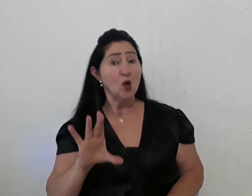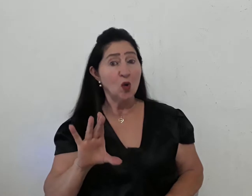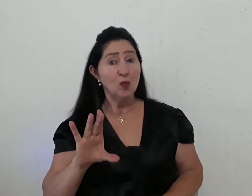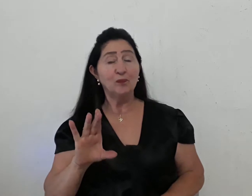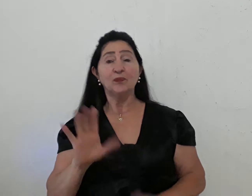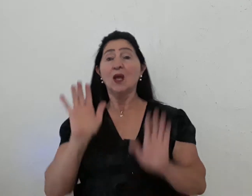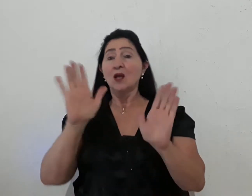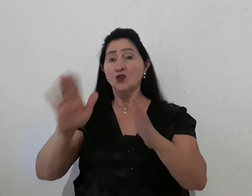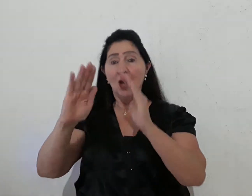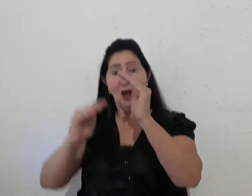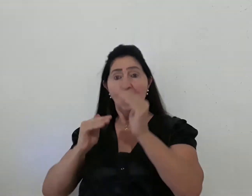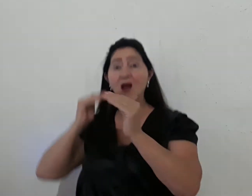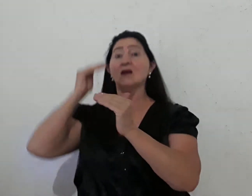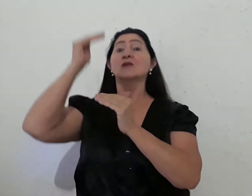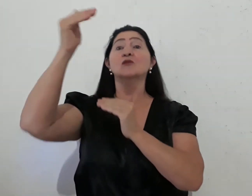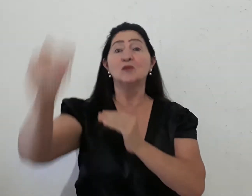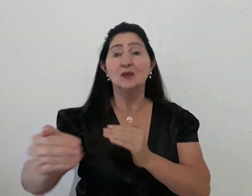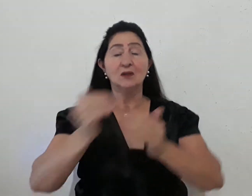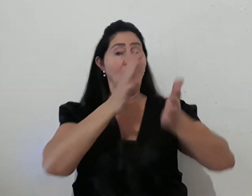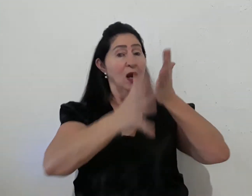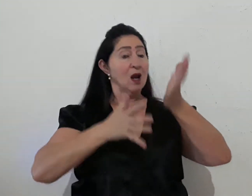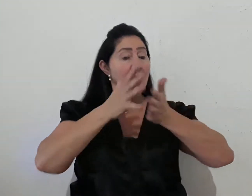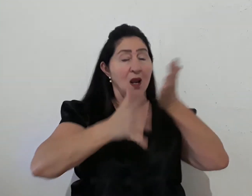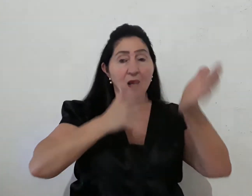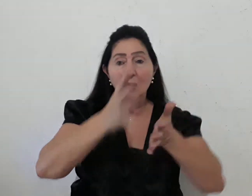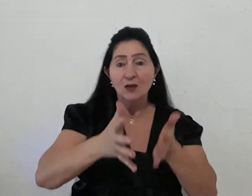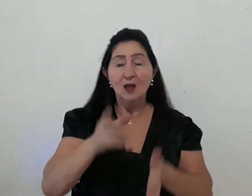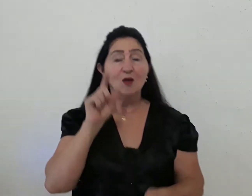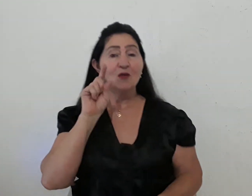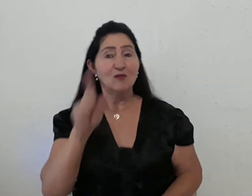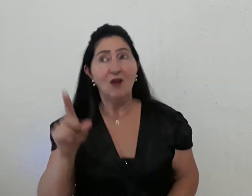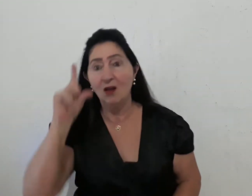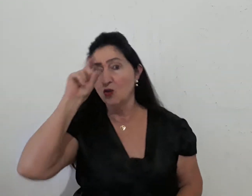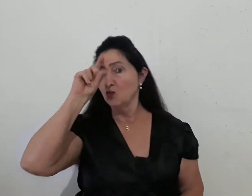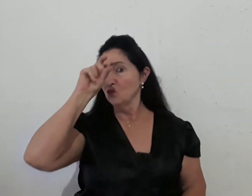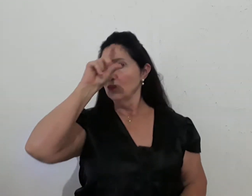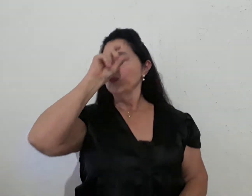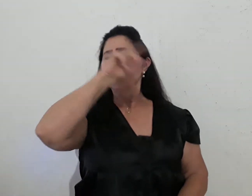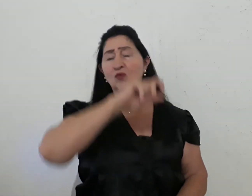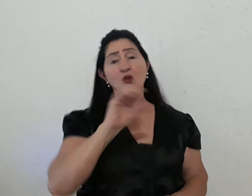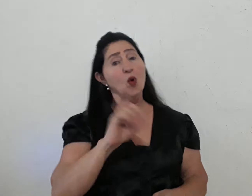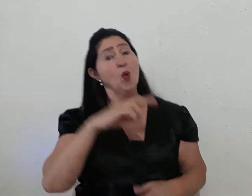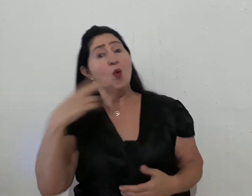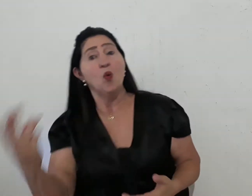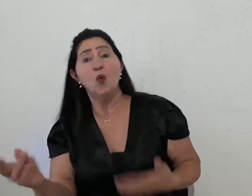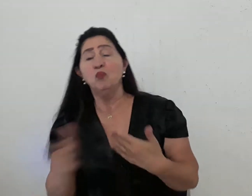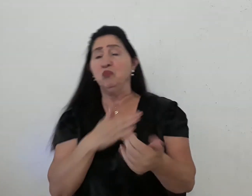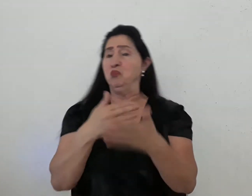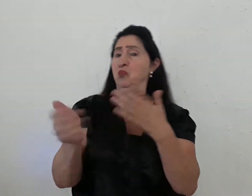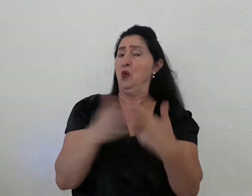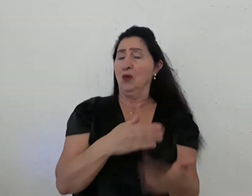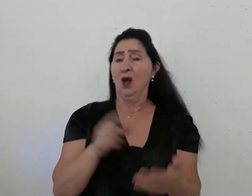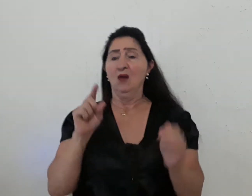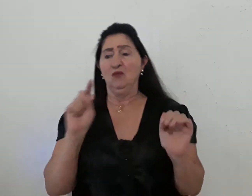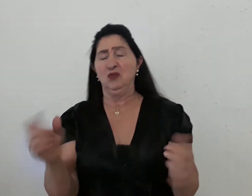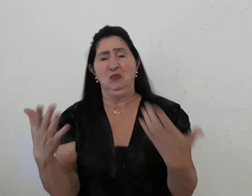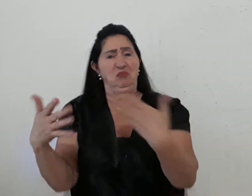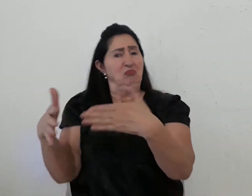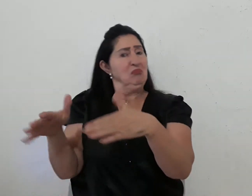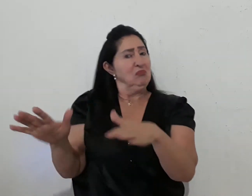já estão mais avançados na Libras, pois é muito difícil ou por algum outro motivo prefere não estudar os